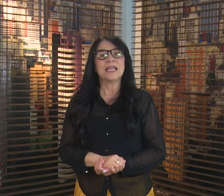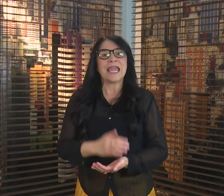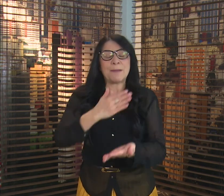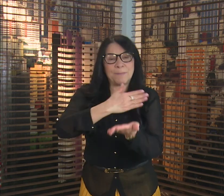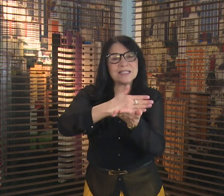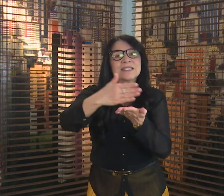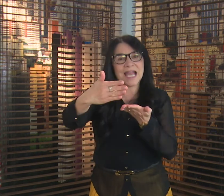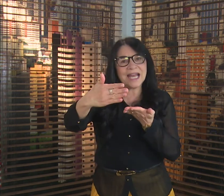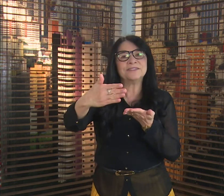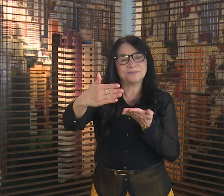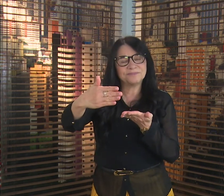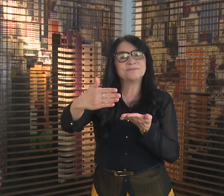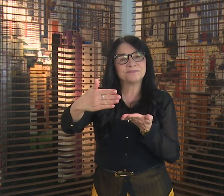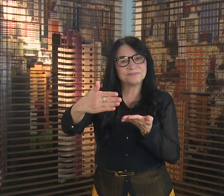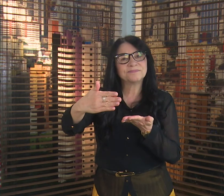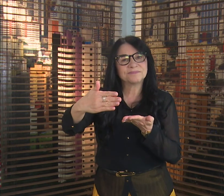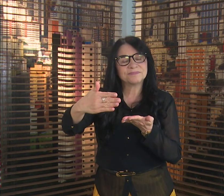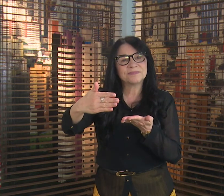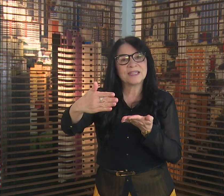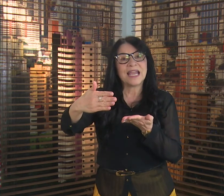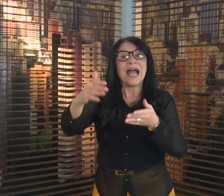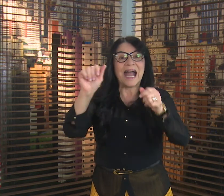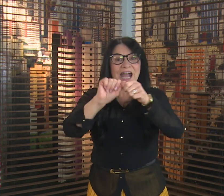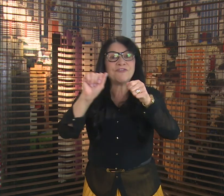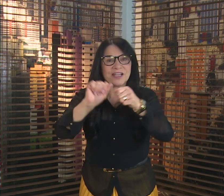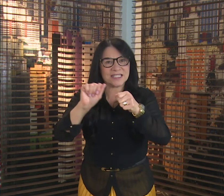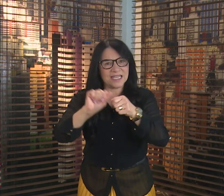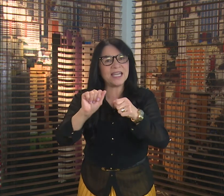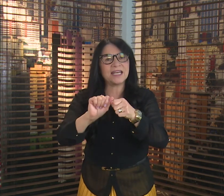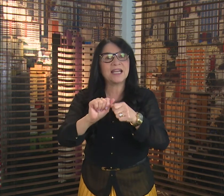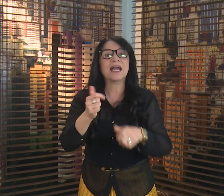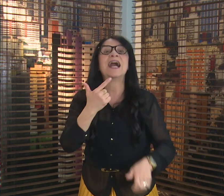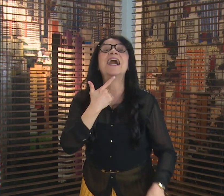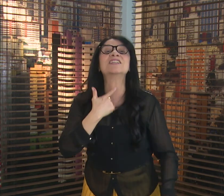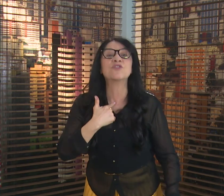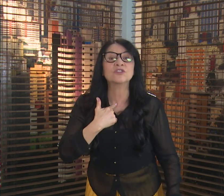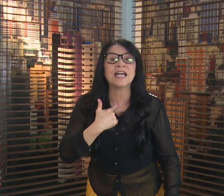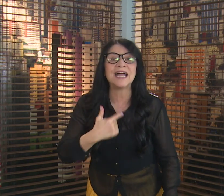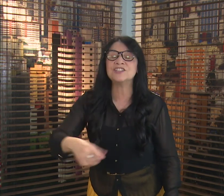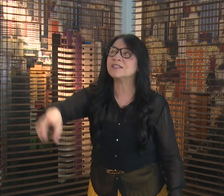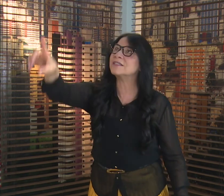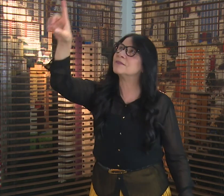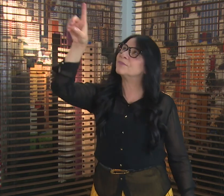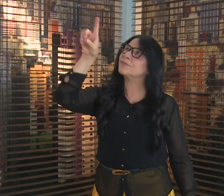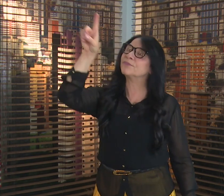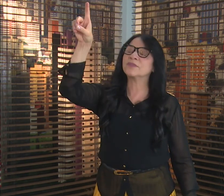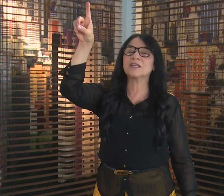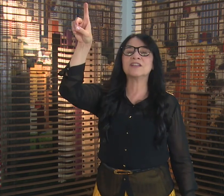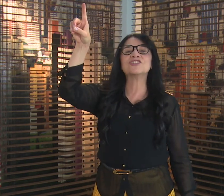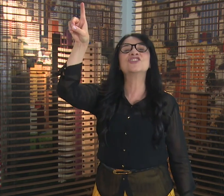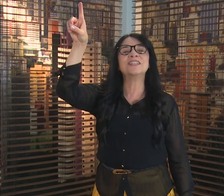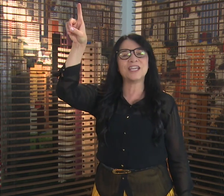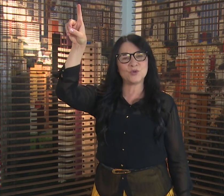É passar a fazer as vontades de